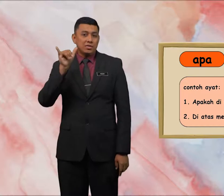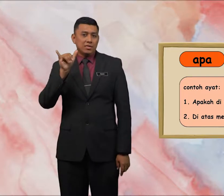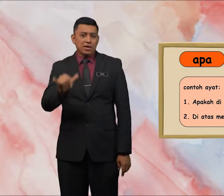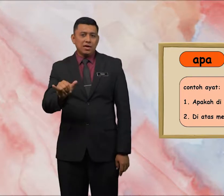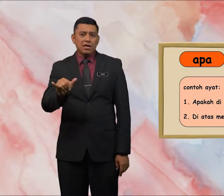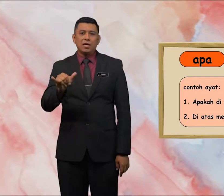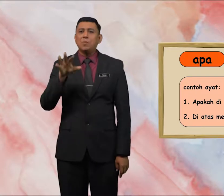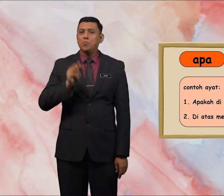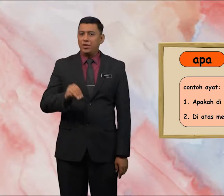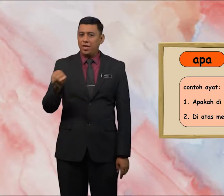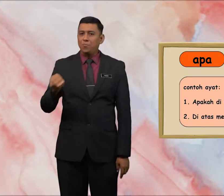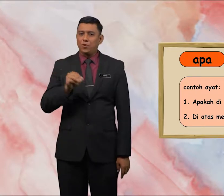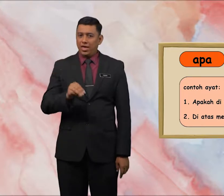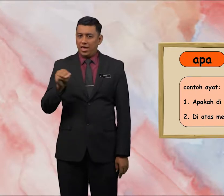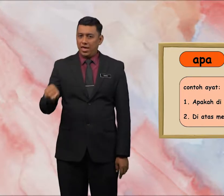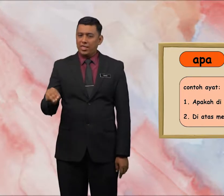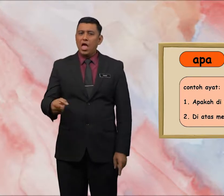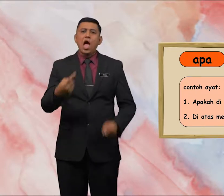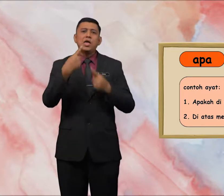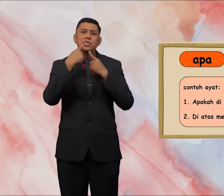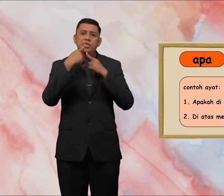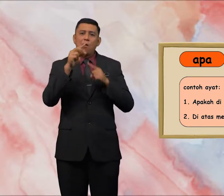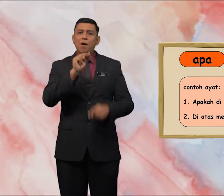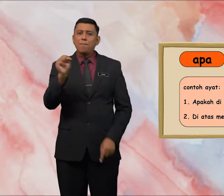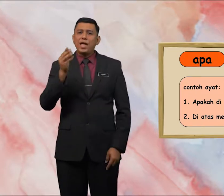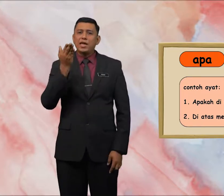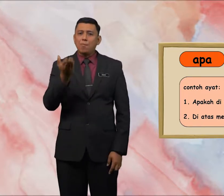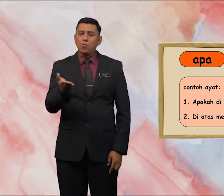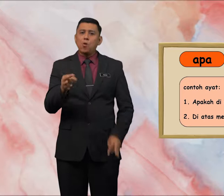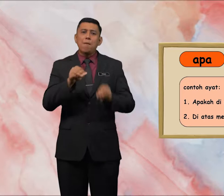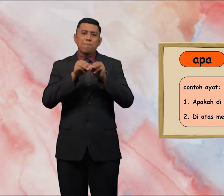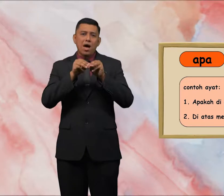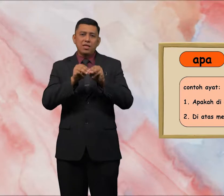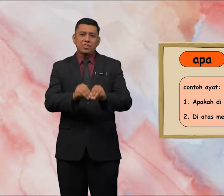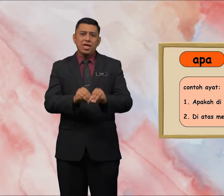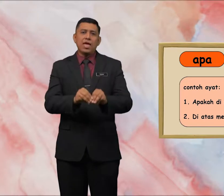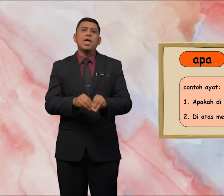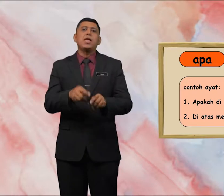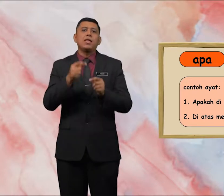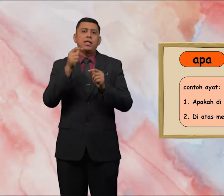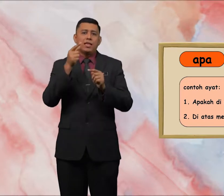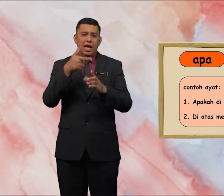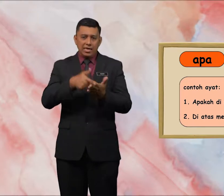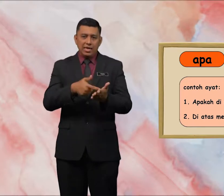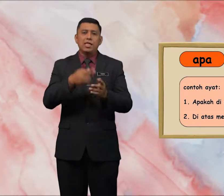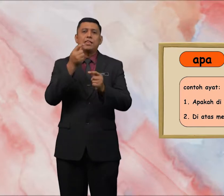Ya, murid-murid. Jawapan kamu masih lagi